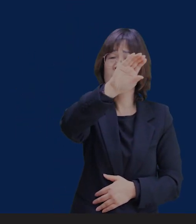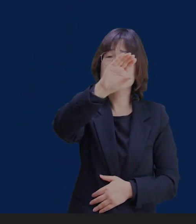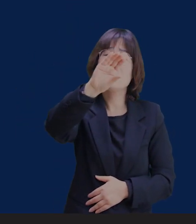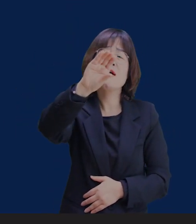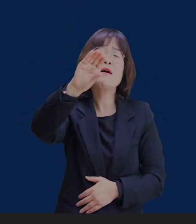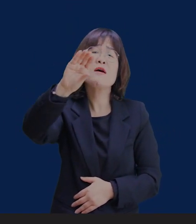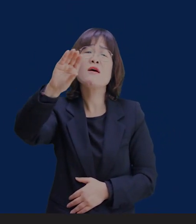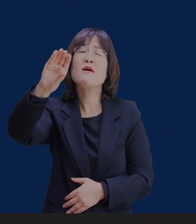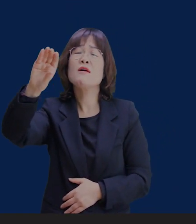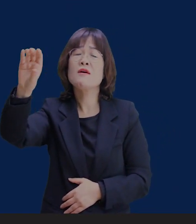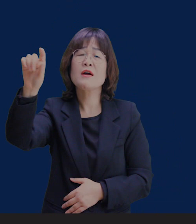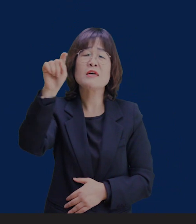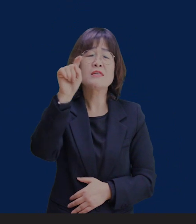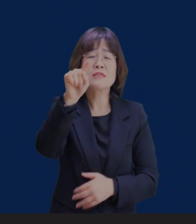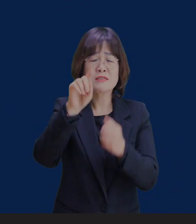십자가,